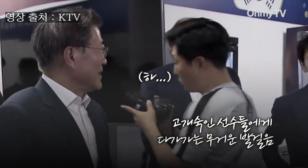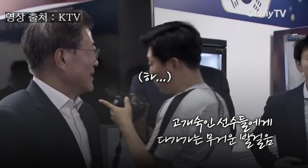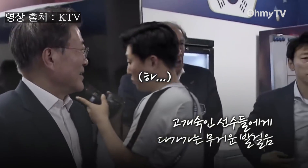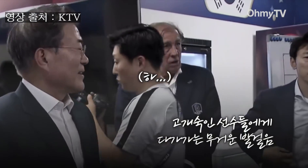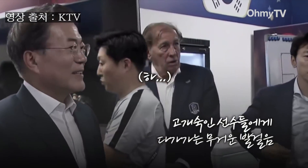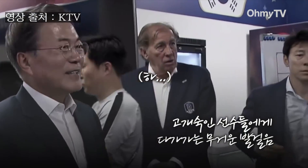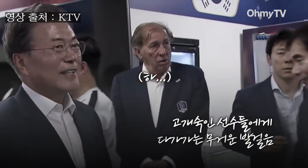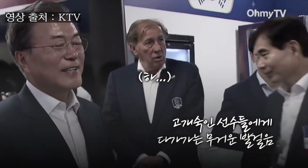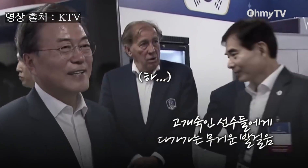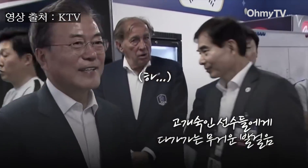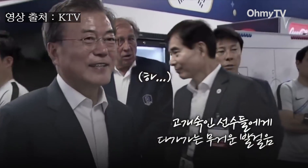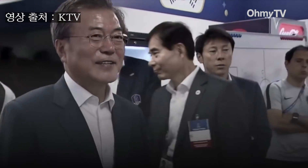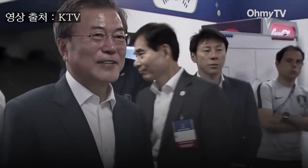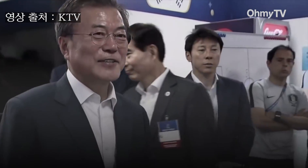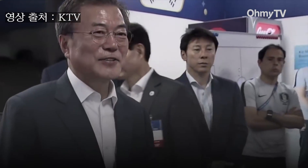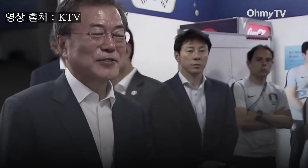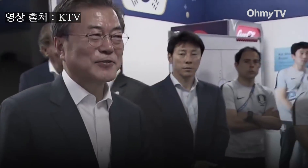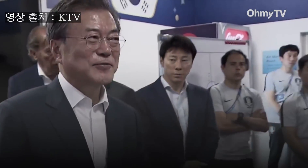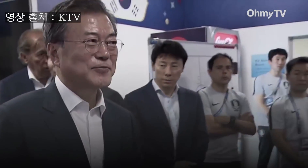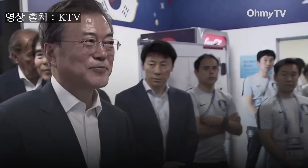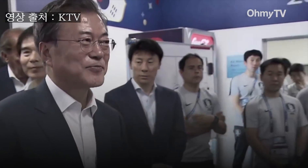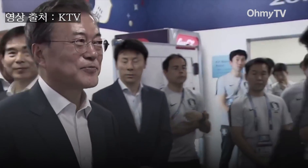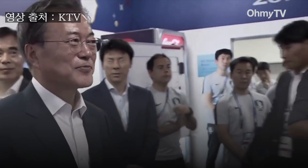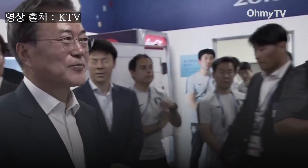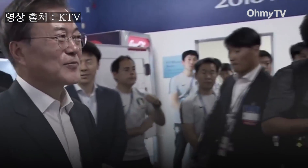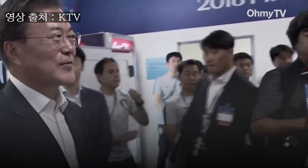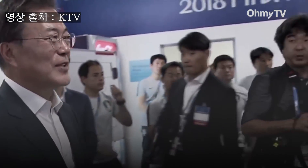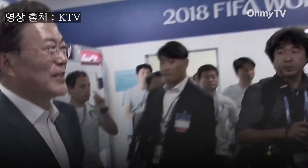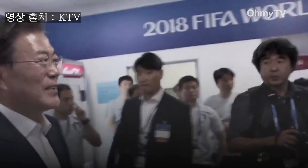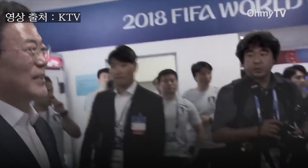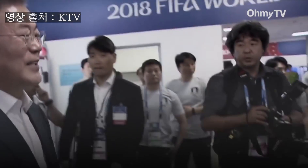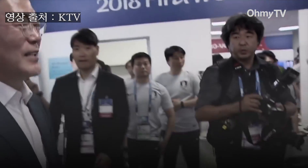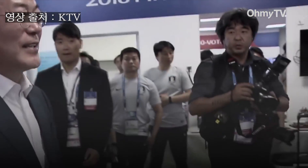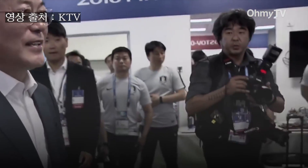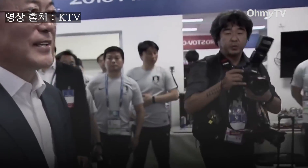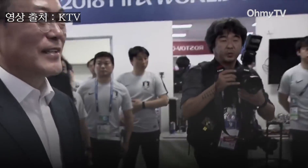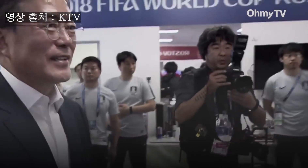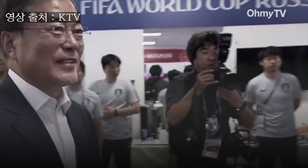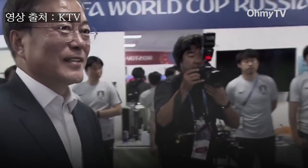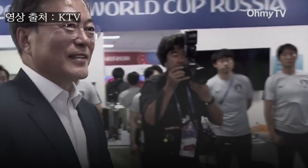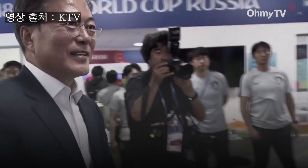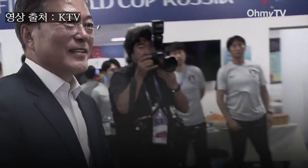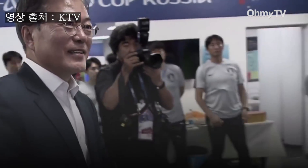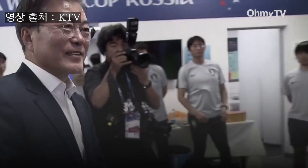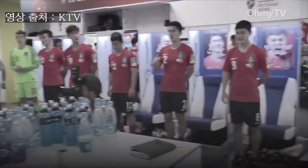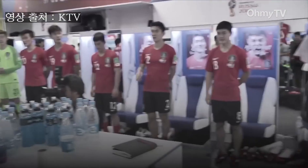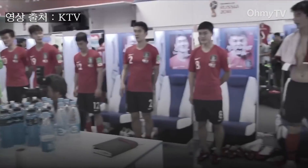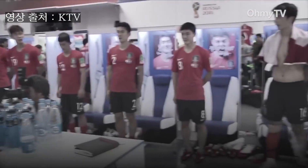힘든 일은 한 번에 일어날까.